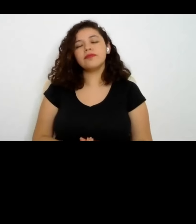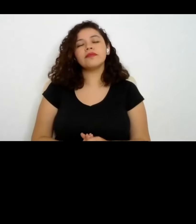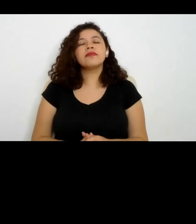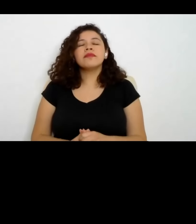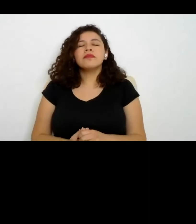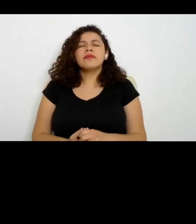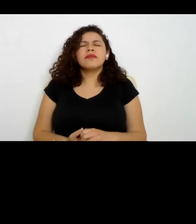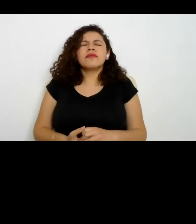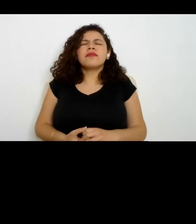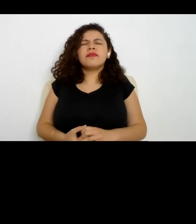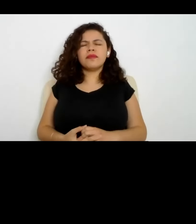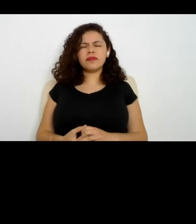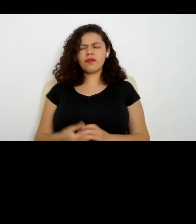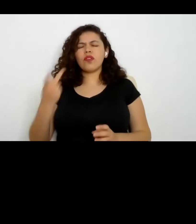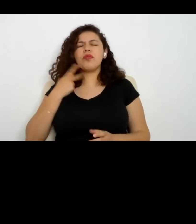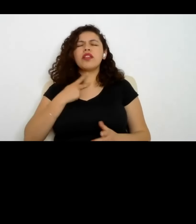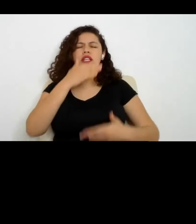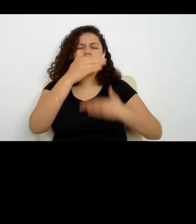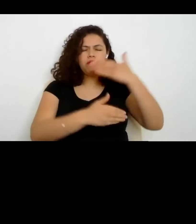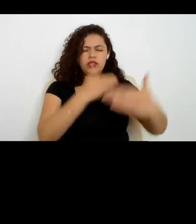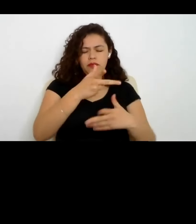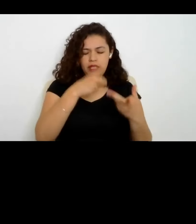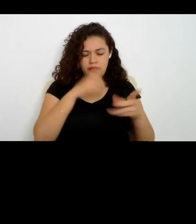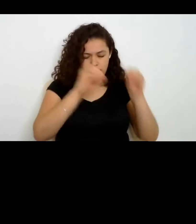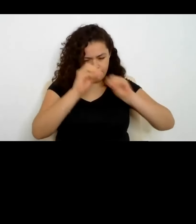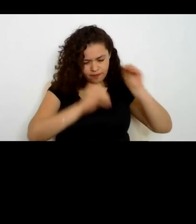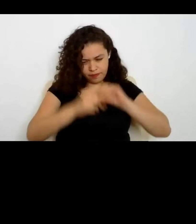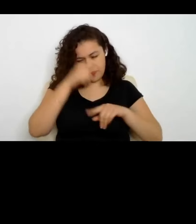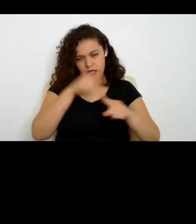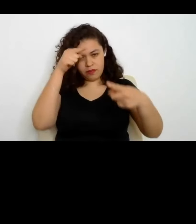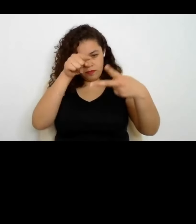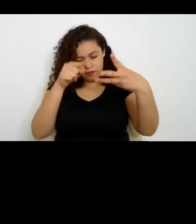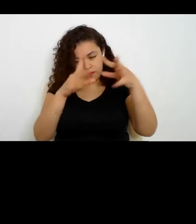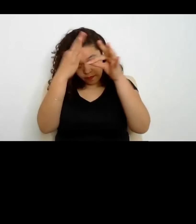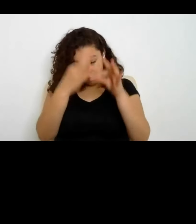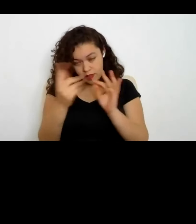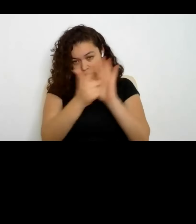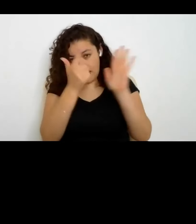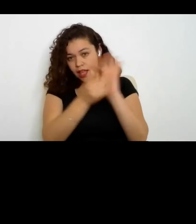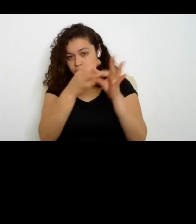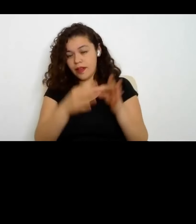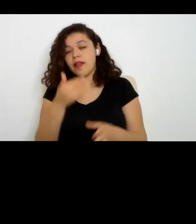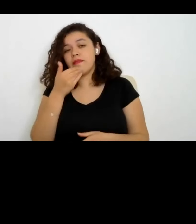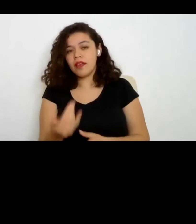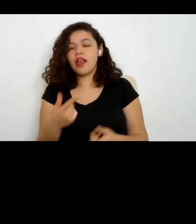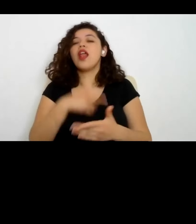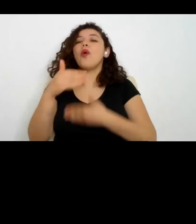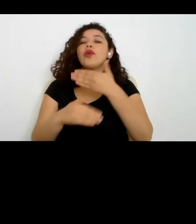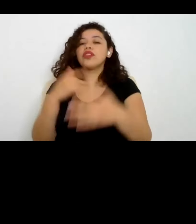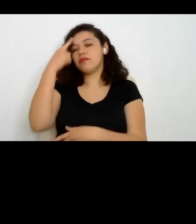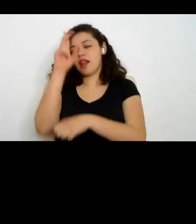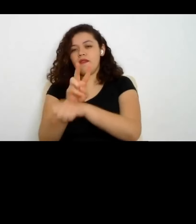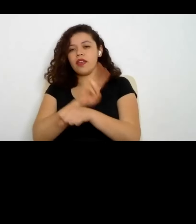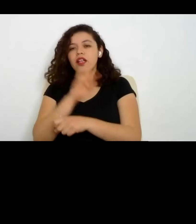desarrollar estas políticas y procedimientos enfocados al cumplimiento en todos los aspectos por parte de la ley, establecer procesos de monitoreo